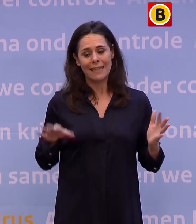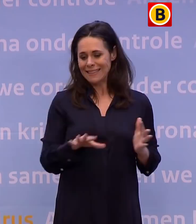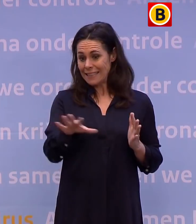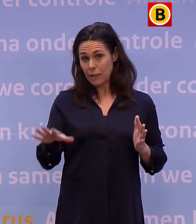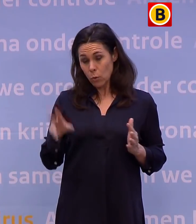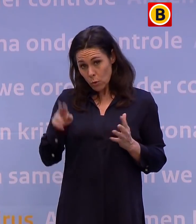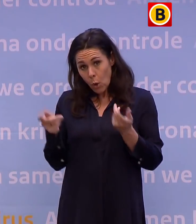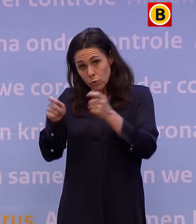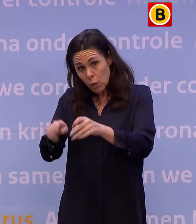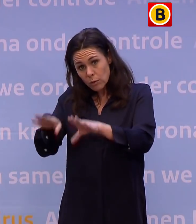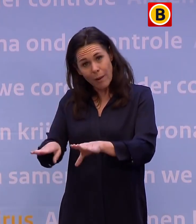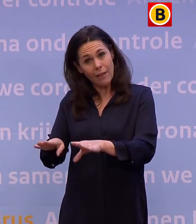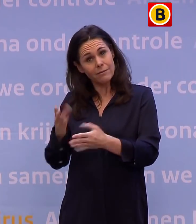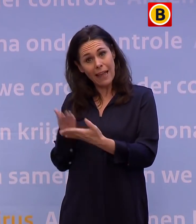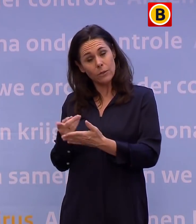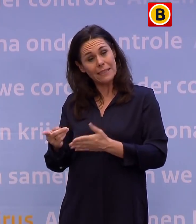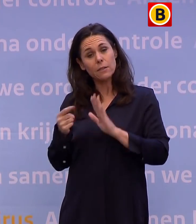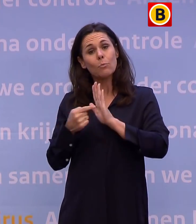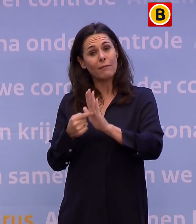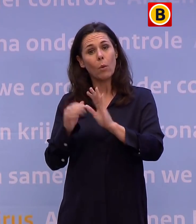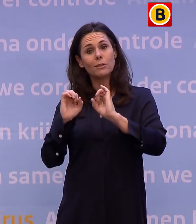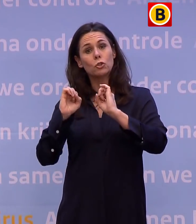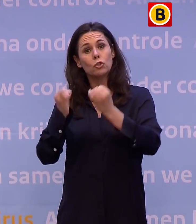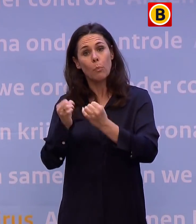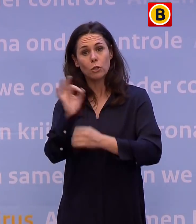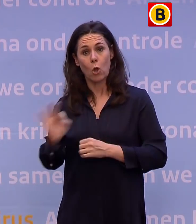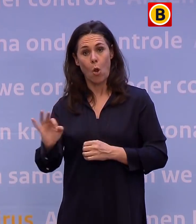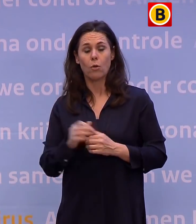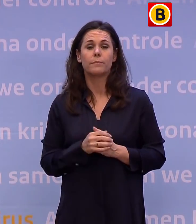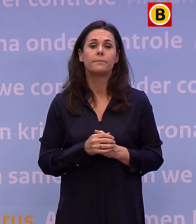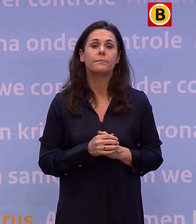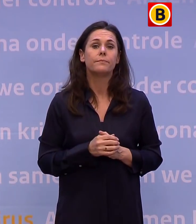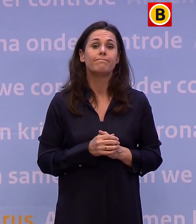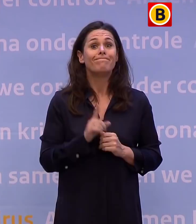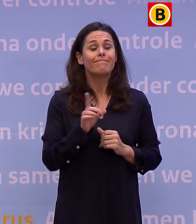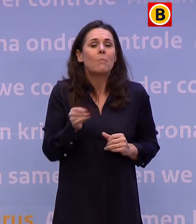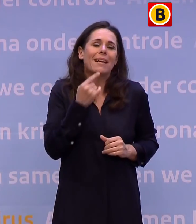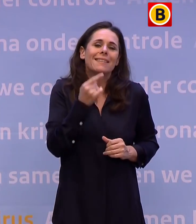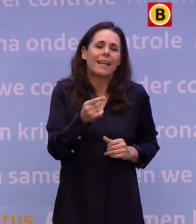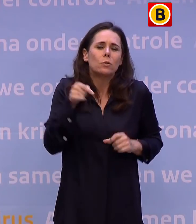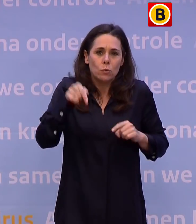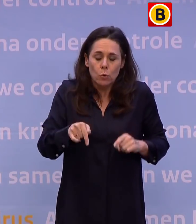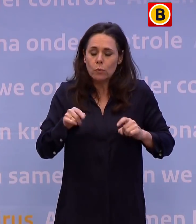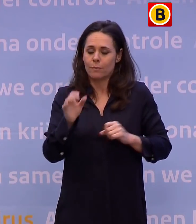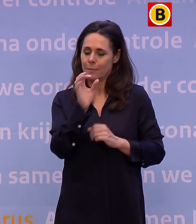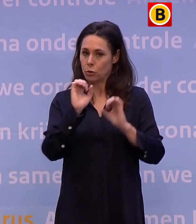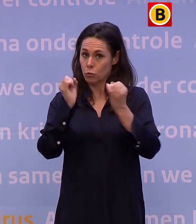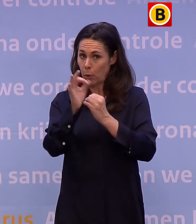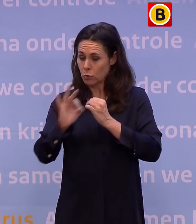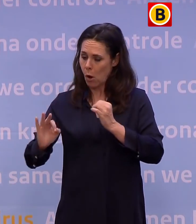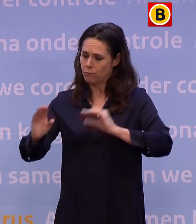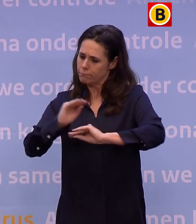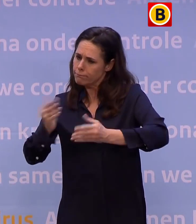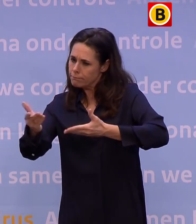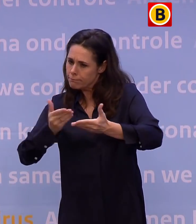die nog gesloten blijven, zoals de sportscholen. En ik zeg er meteen bij, we zijn met de sportscholen in gesprek om